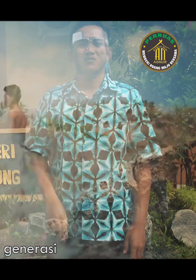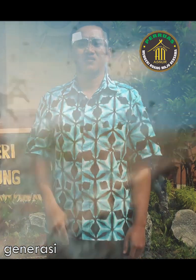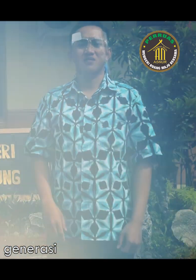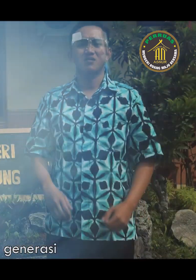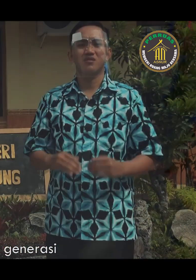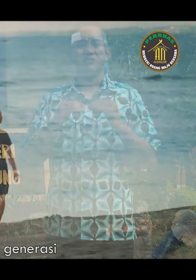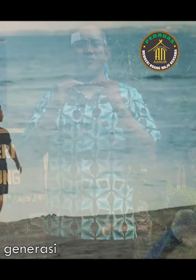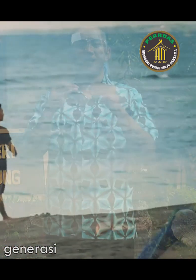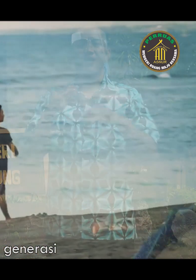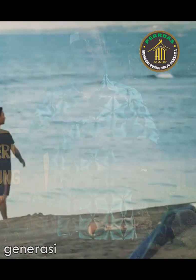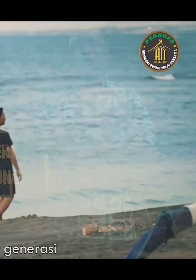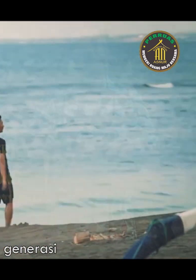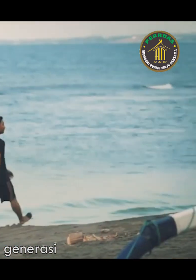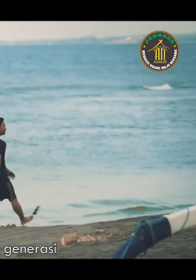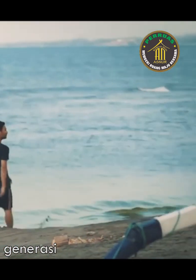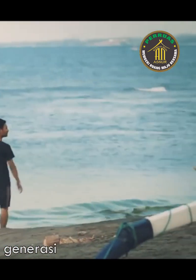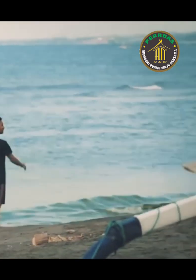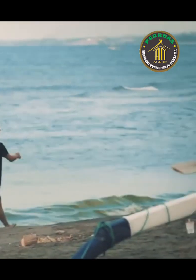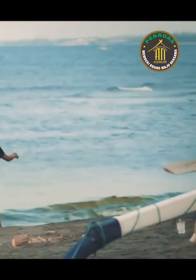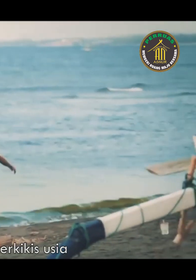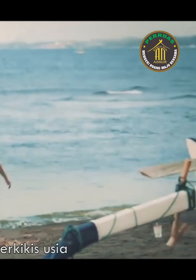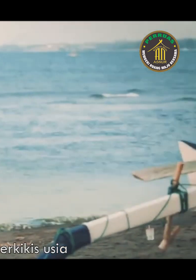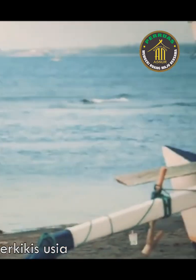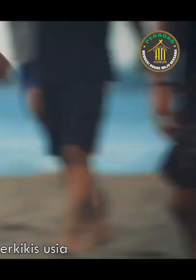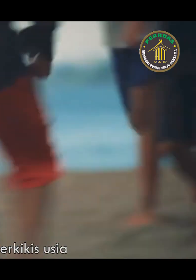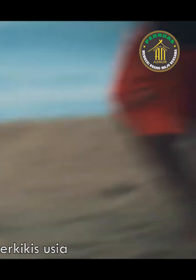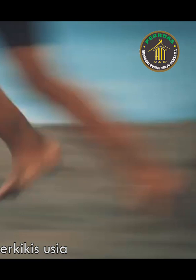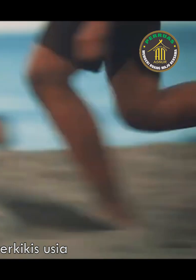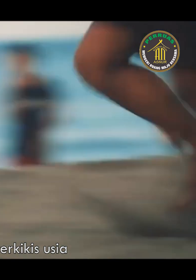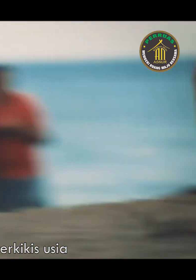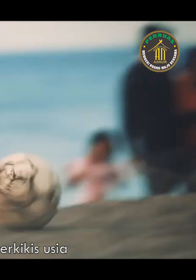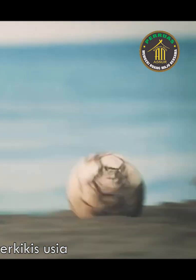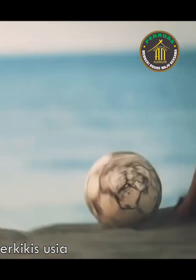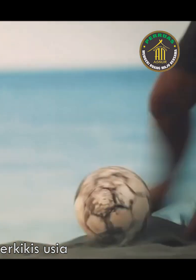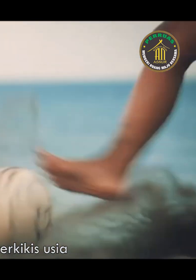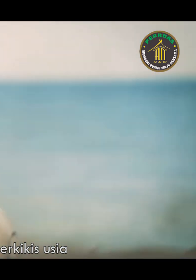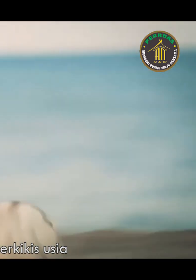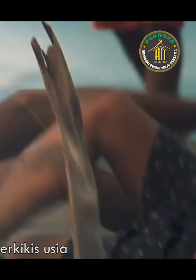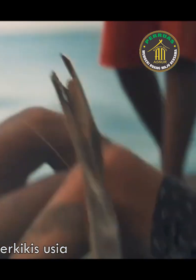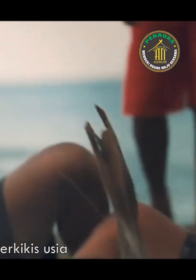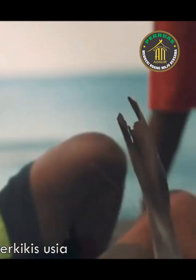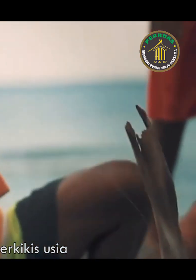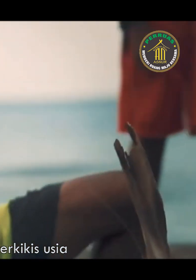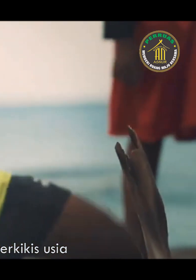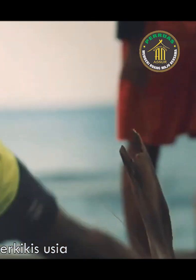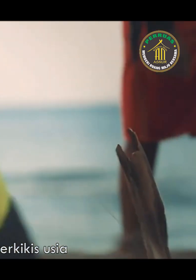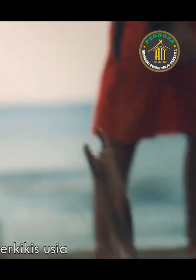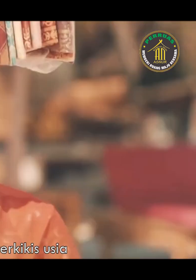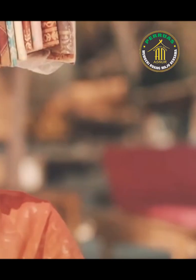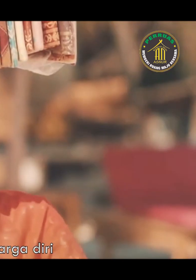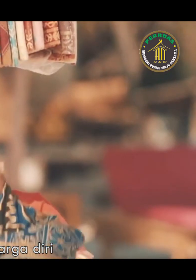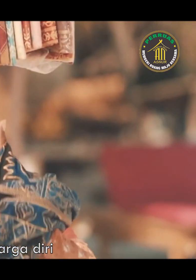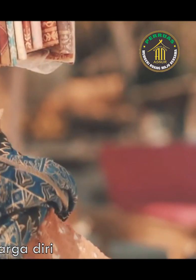dan doa generasi demi norma luhur yang terkikis